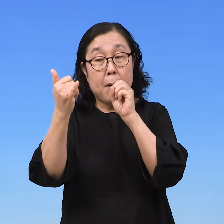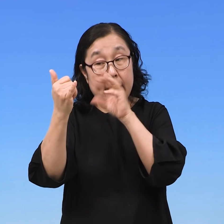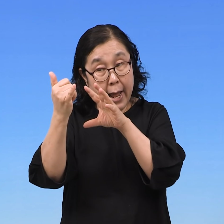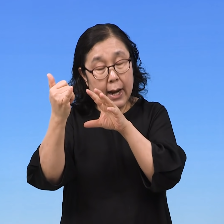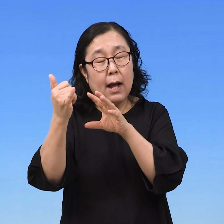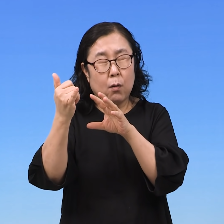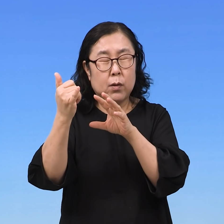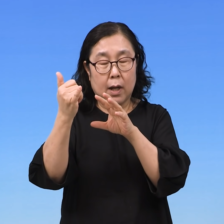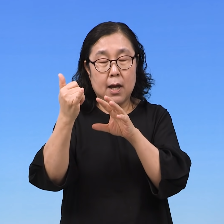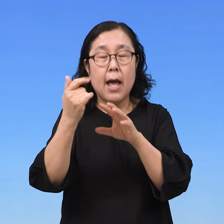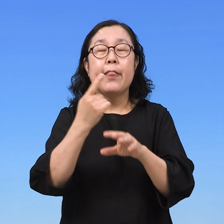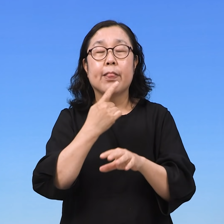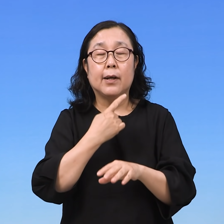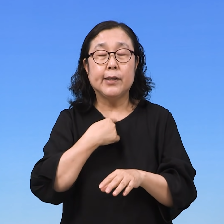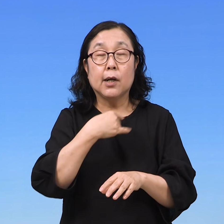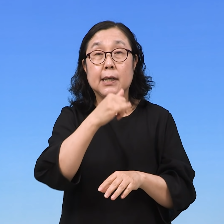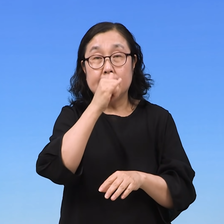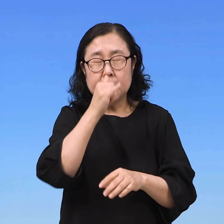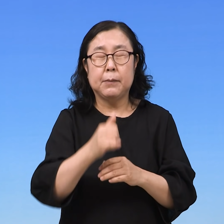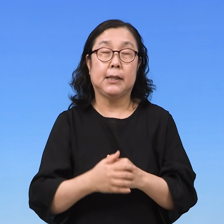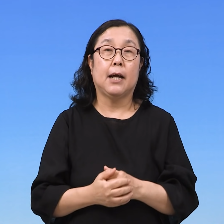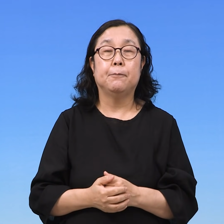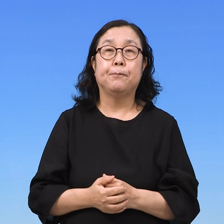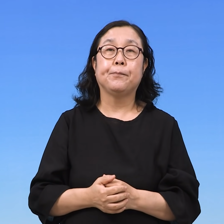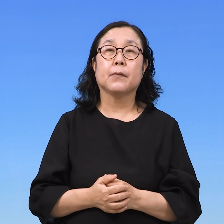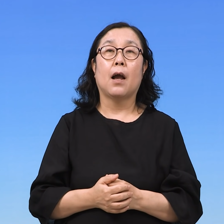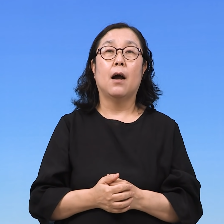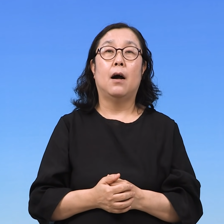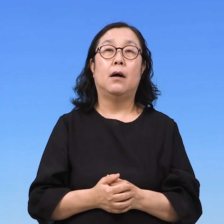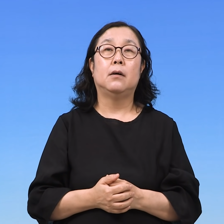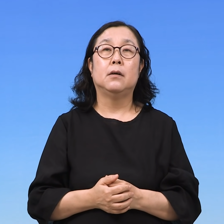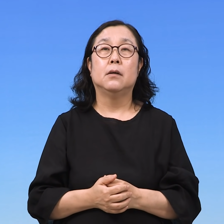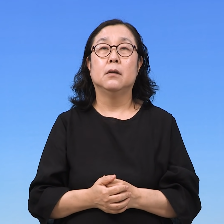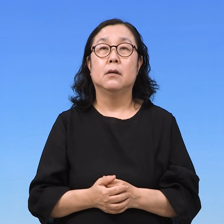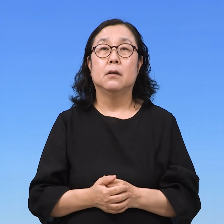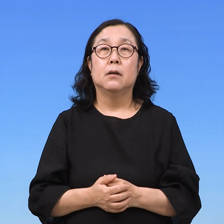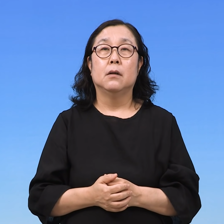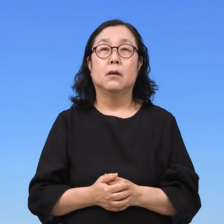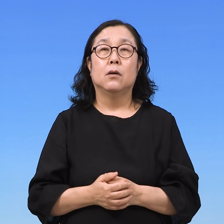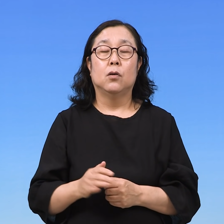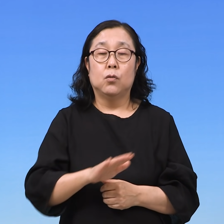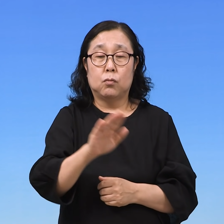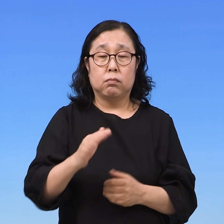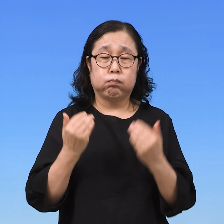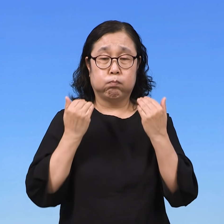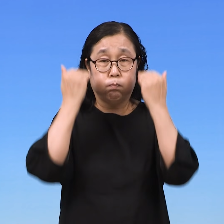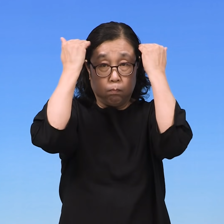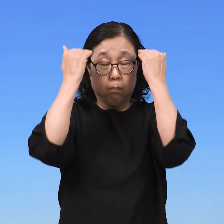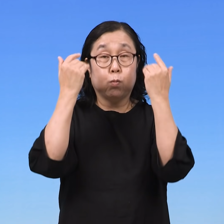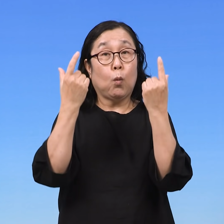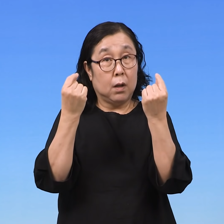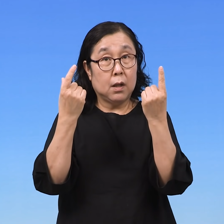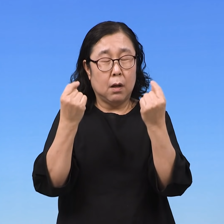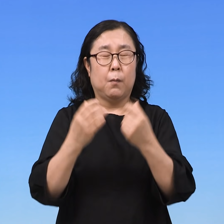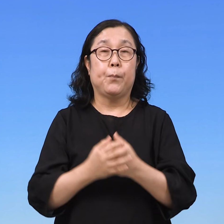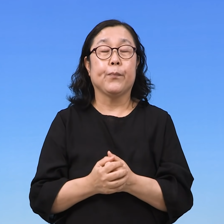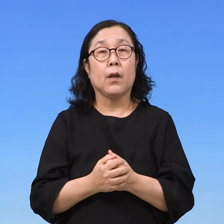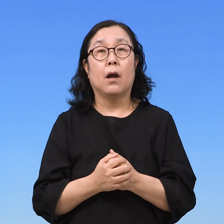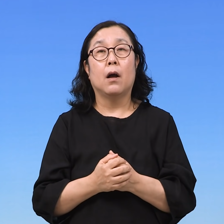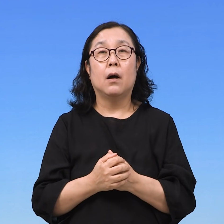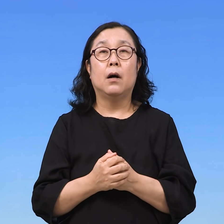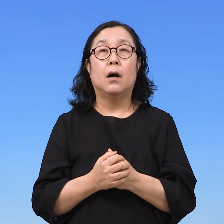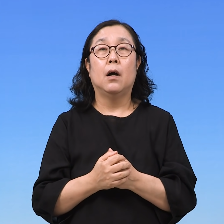좀 전해드려. 이런 이야기들을 여러 번 했었습니다. 사실 이건 우리 어른도